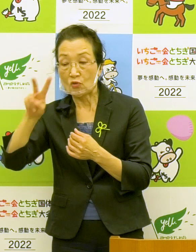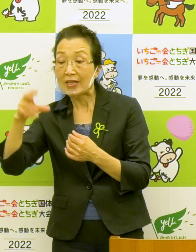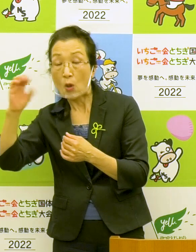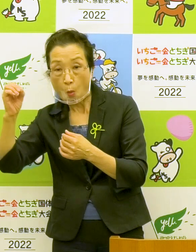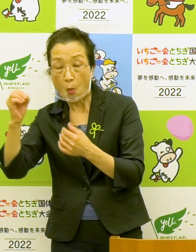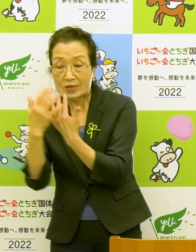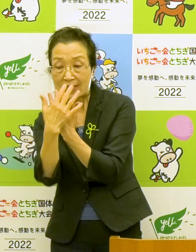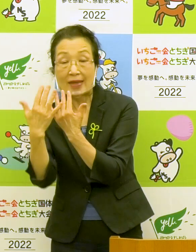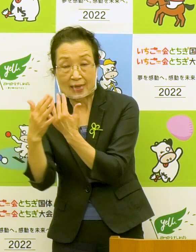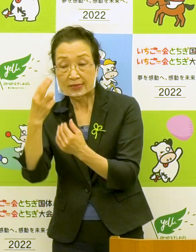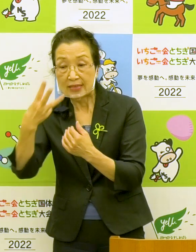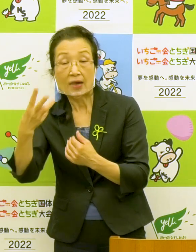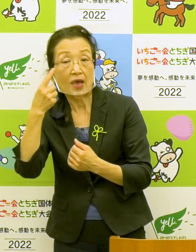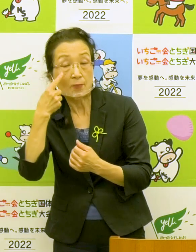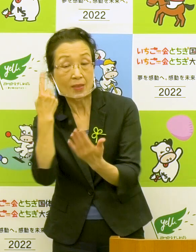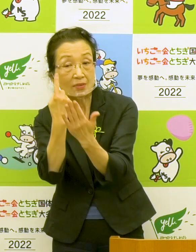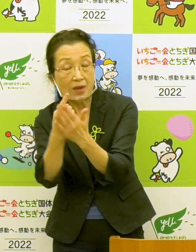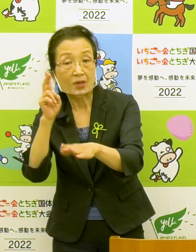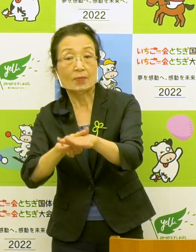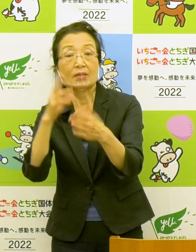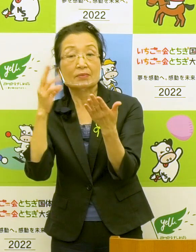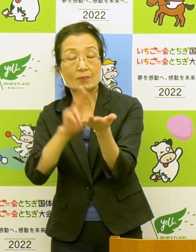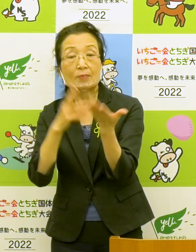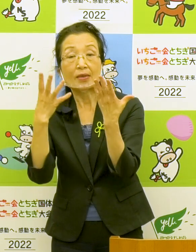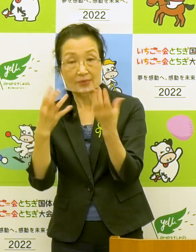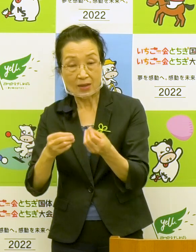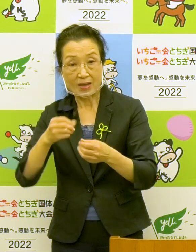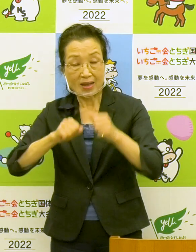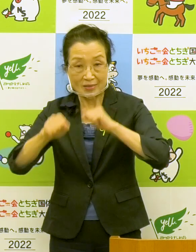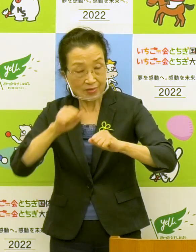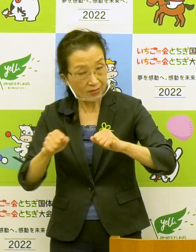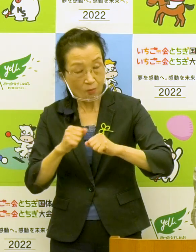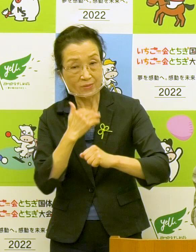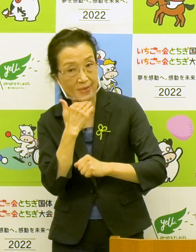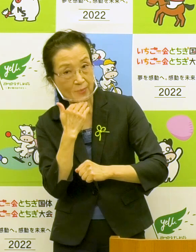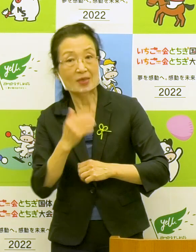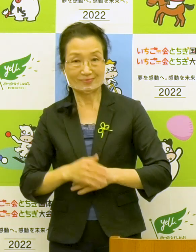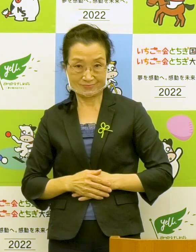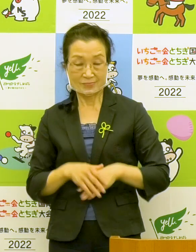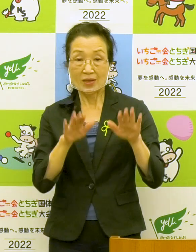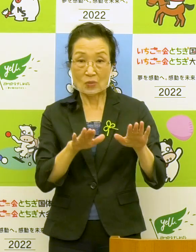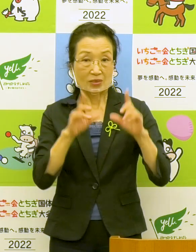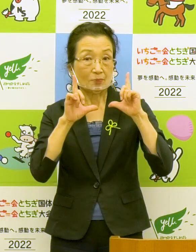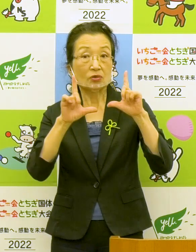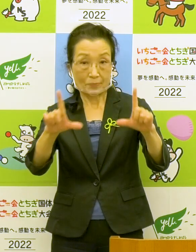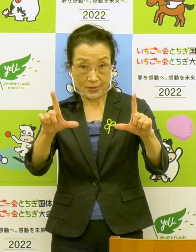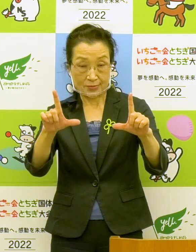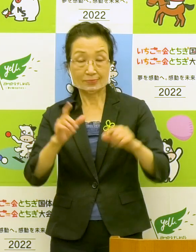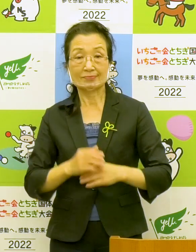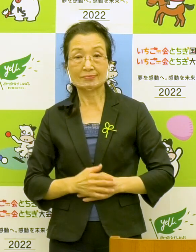3回目となります。ご活躍をお祈り申し上げます。それでは本日の発表に移ります